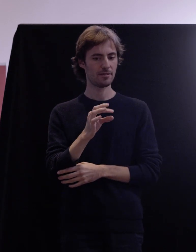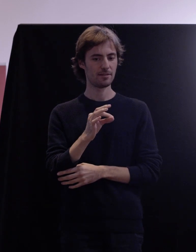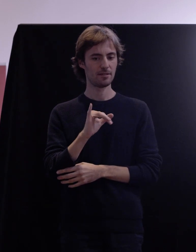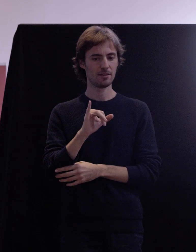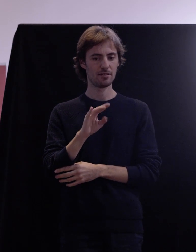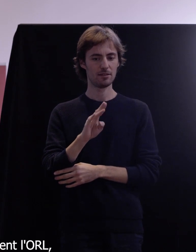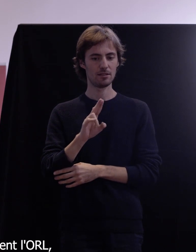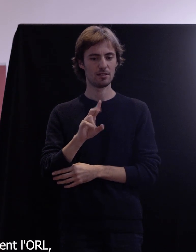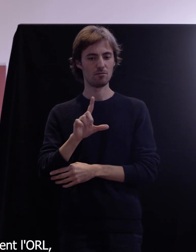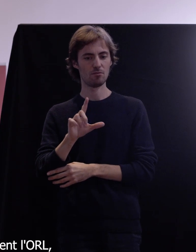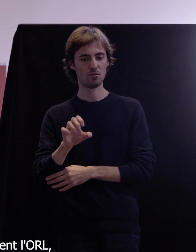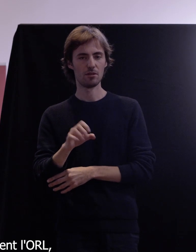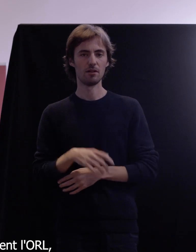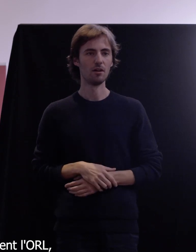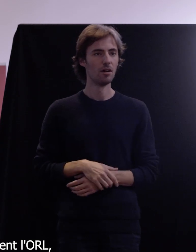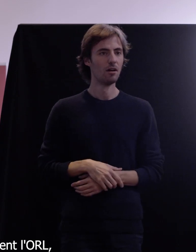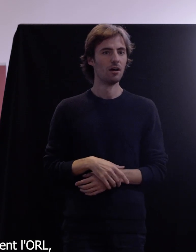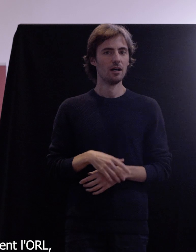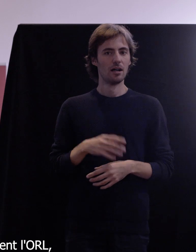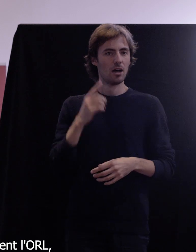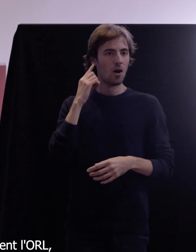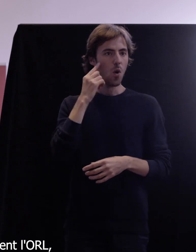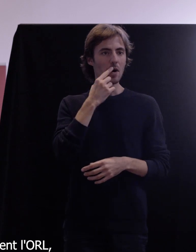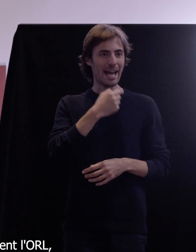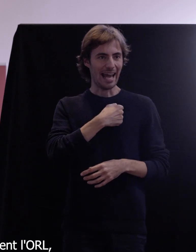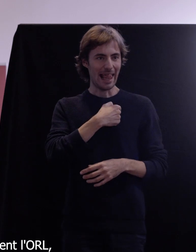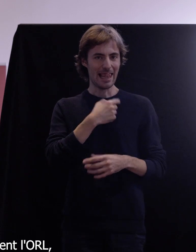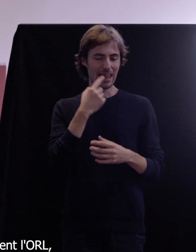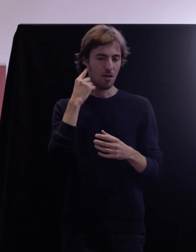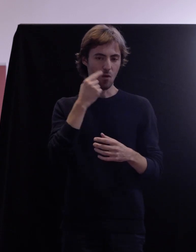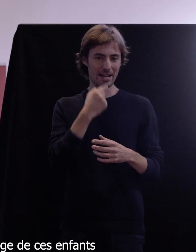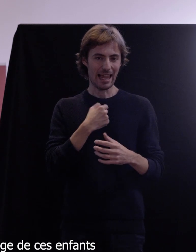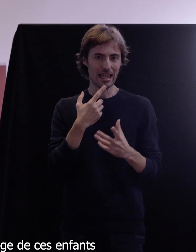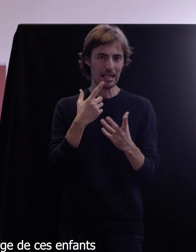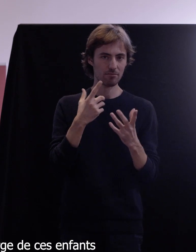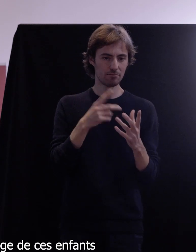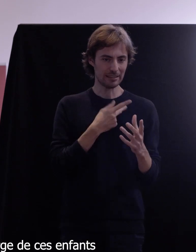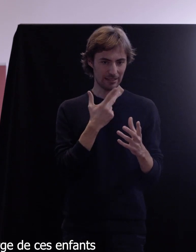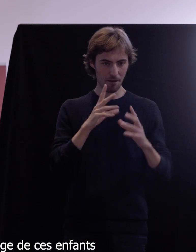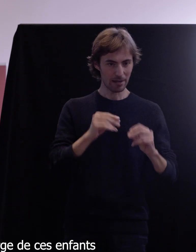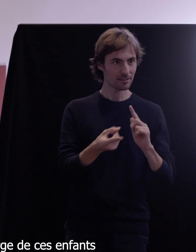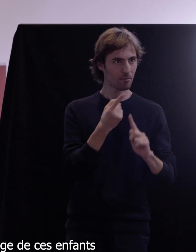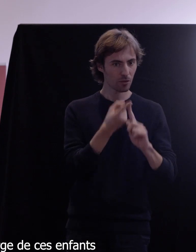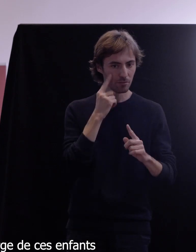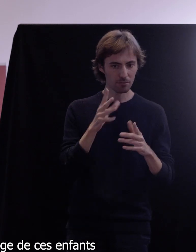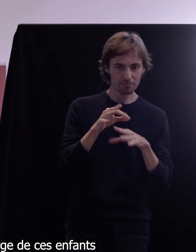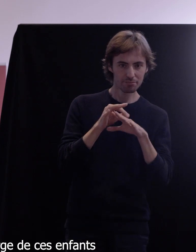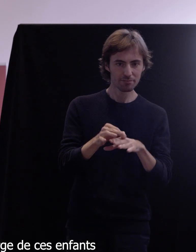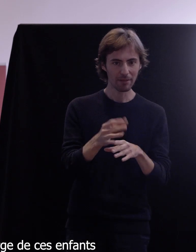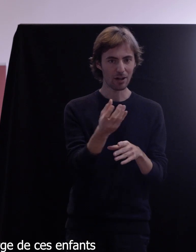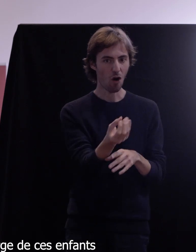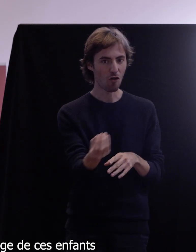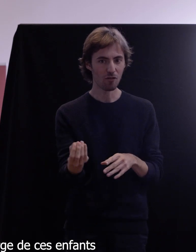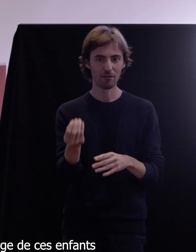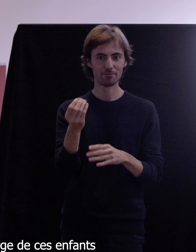Alors, je ne vais pas refaire un retour, mais finalement, l'ORL, il a quand même une place assez importante dans la prise en charge de ces enfants avec